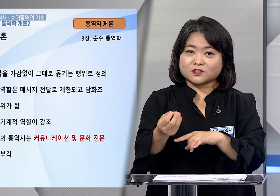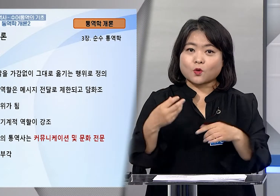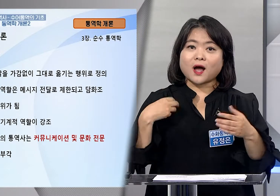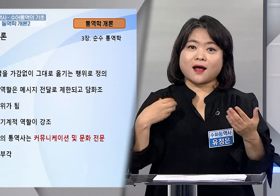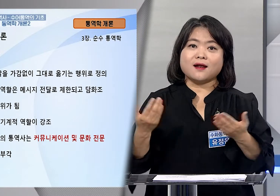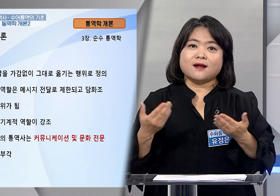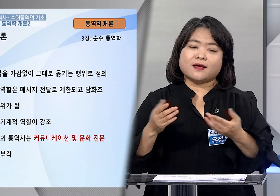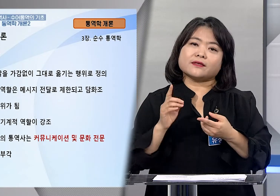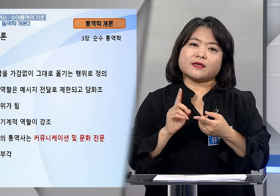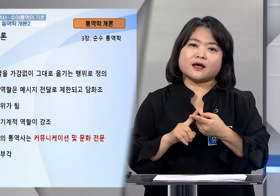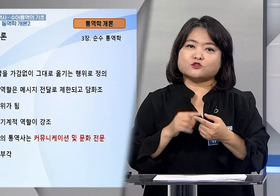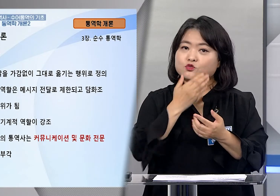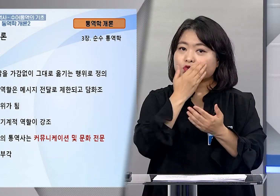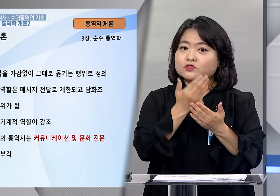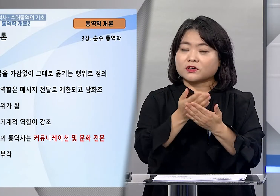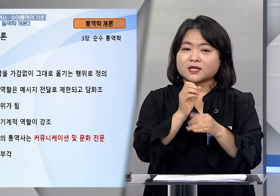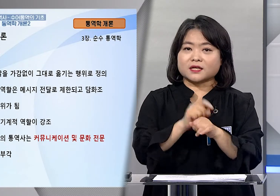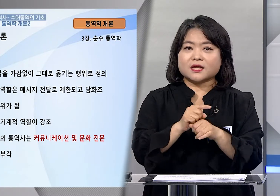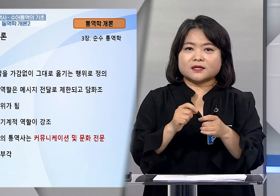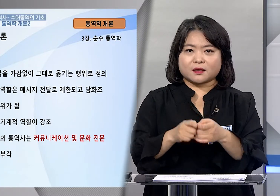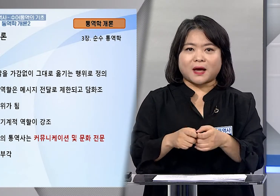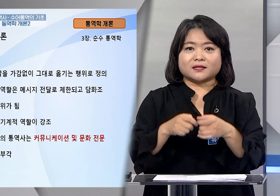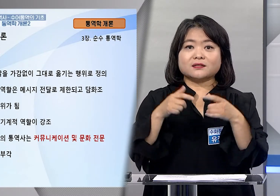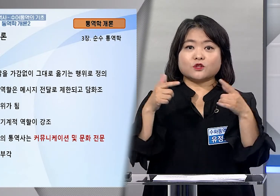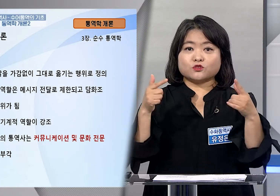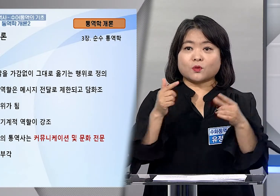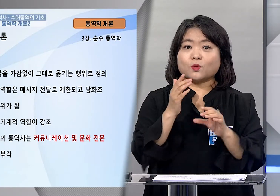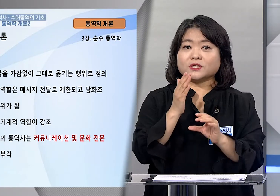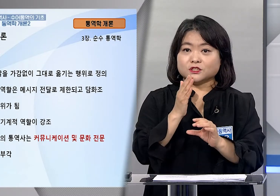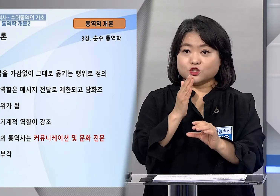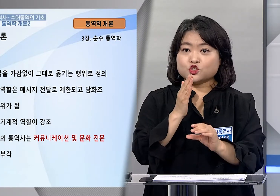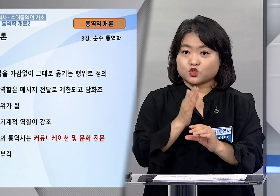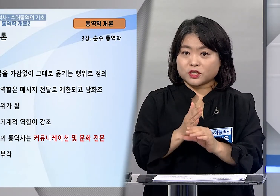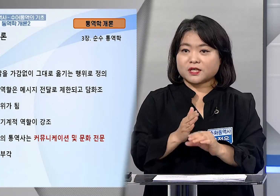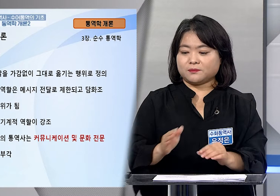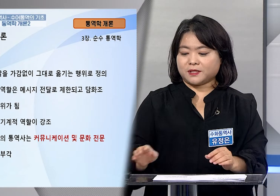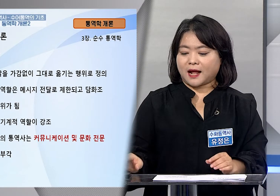역할에 대한 중요성이 이렇게 많이 대두되고 있는 중입니다.